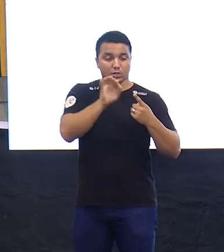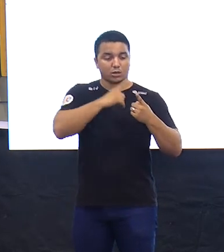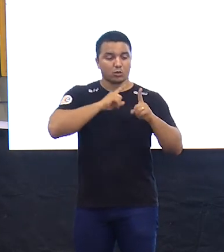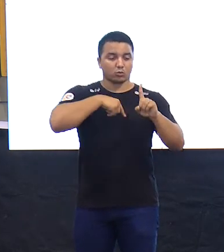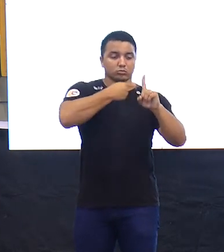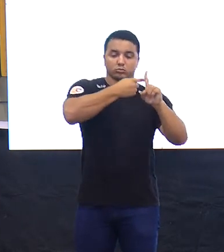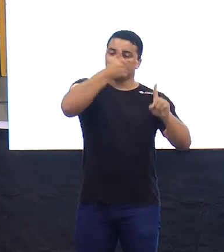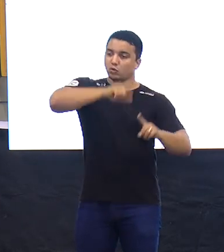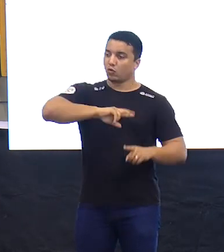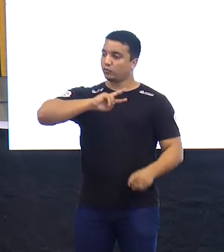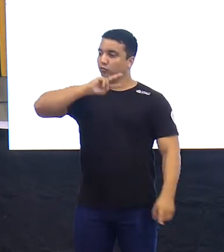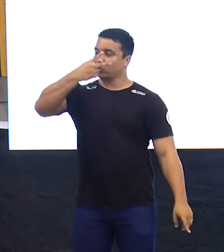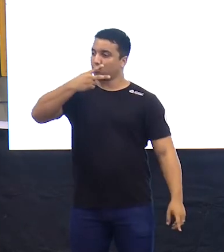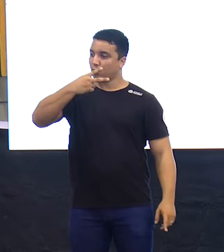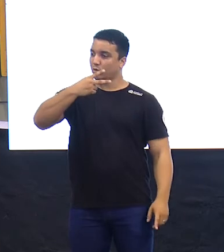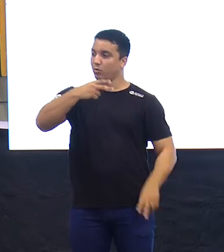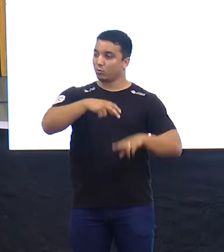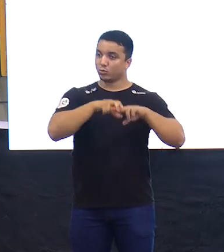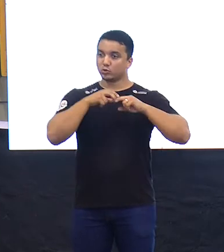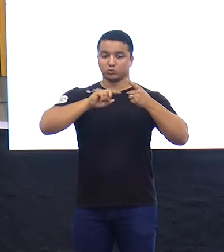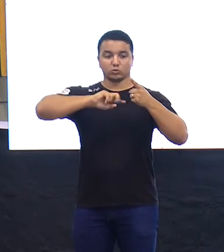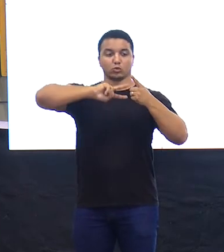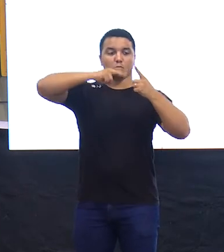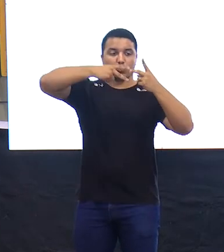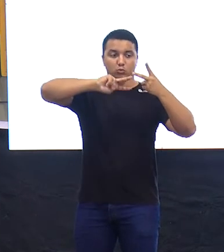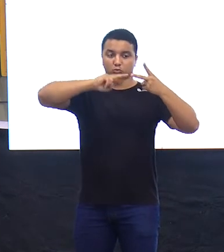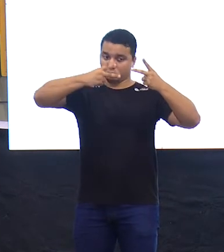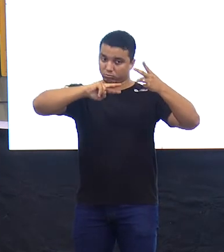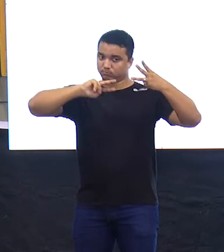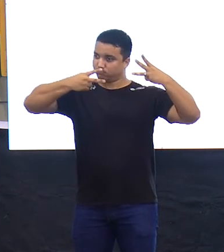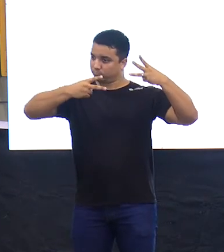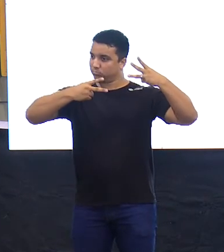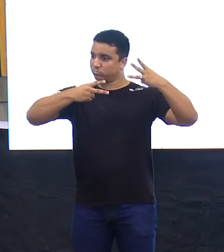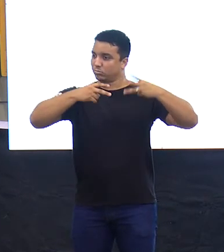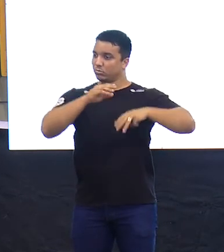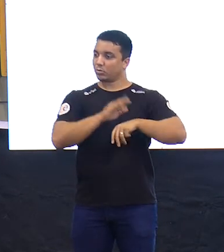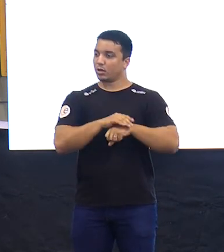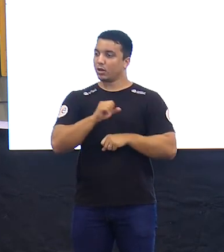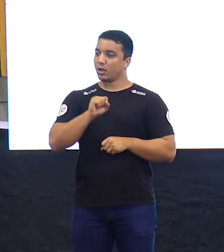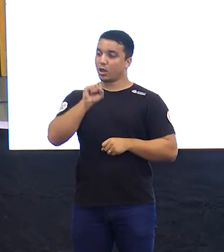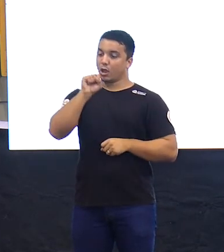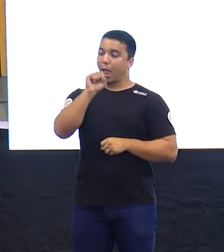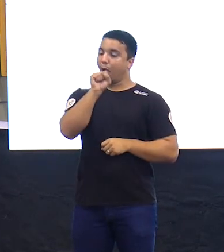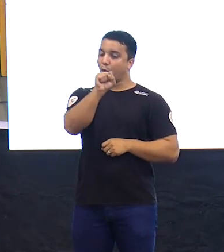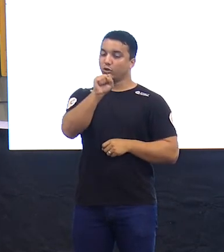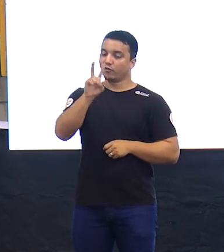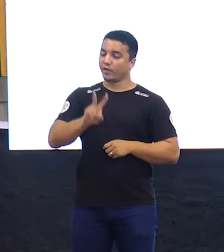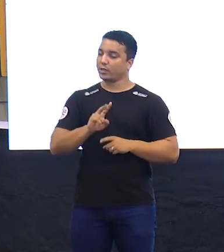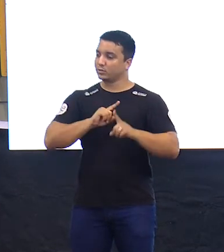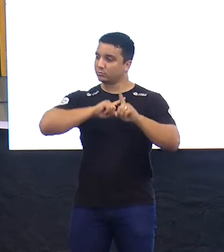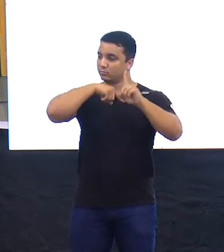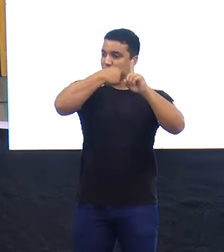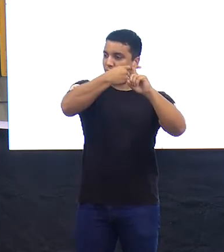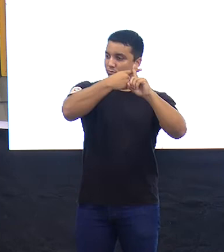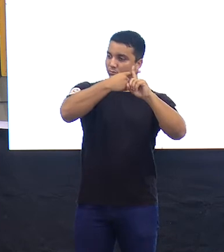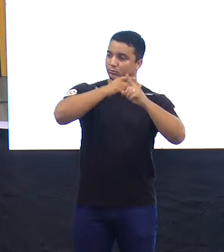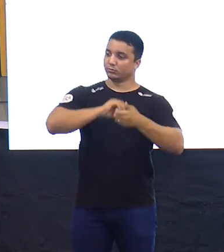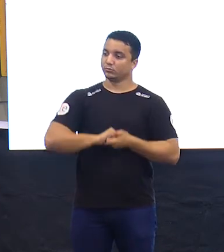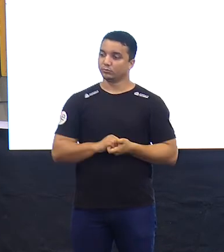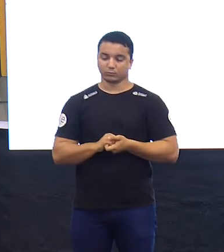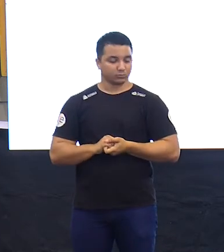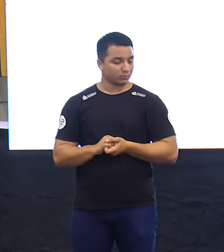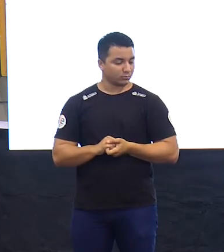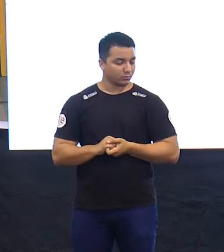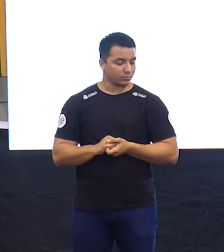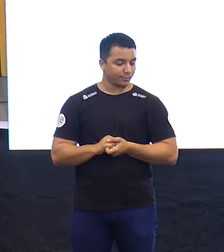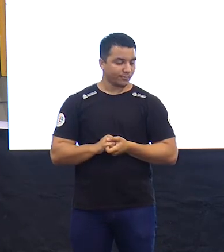ele dobrou. Então ele dobrou, dobrou, dobrou. Ele octuplicou. Ele é hoje